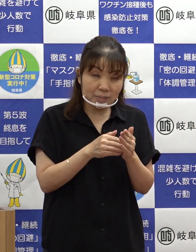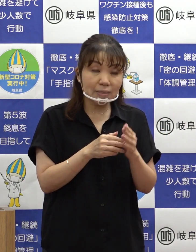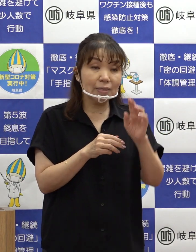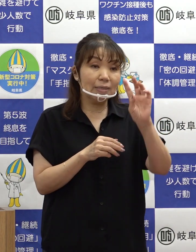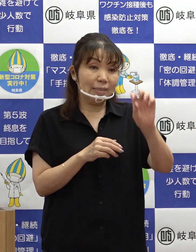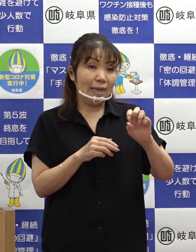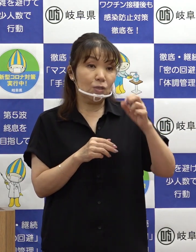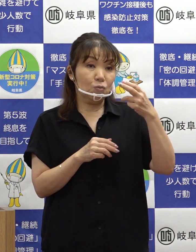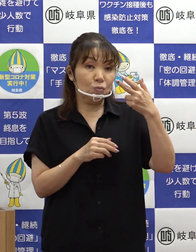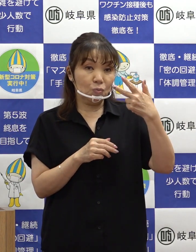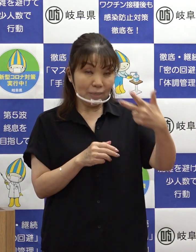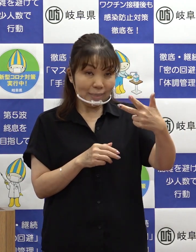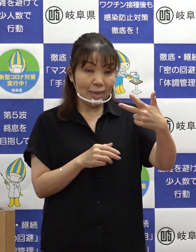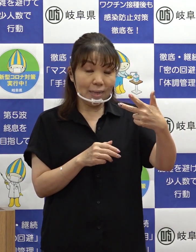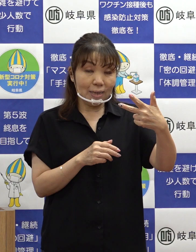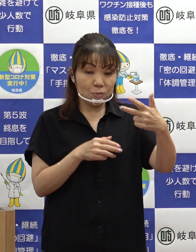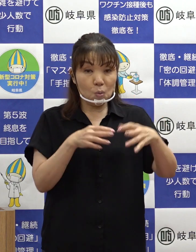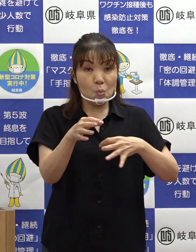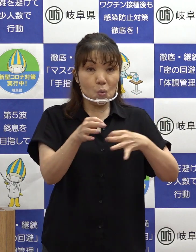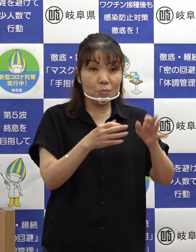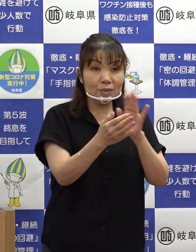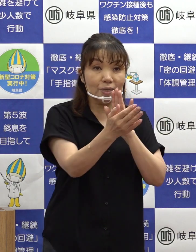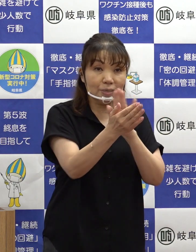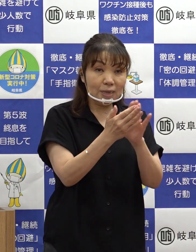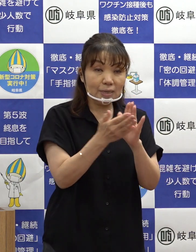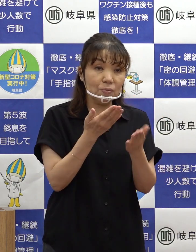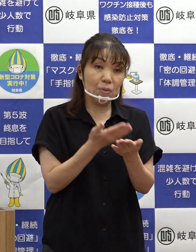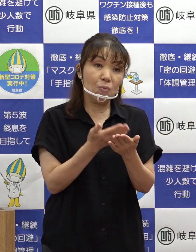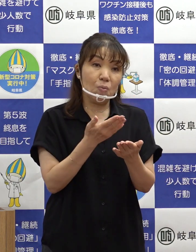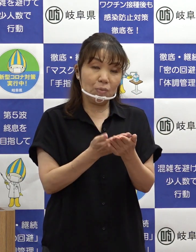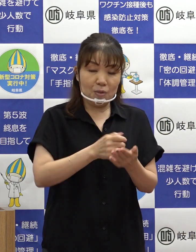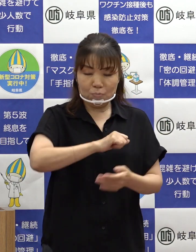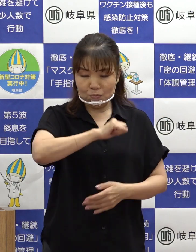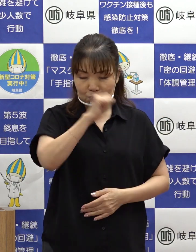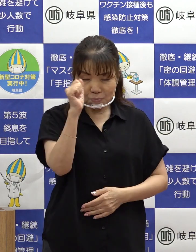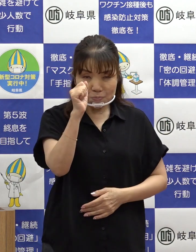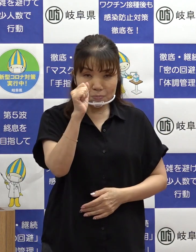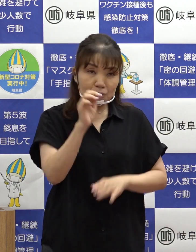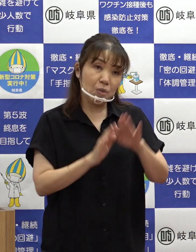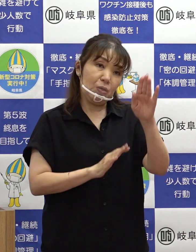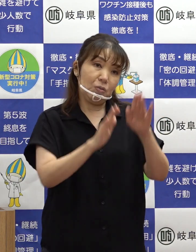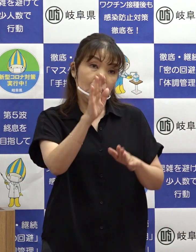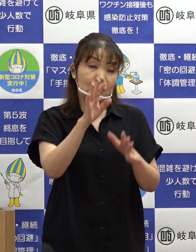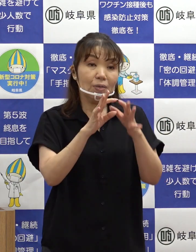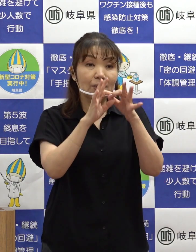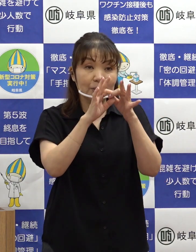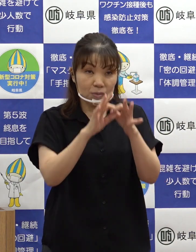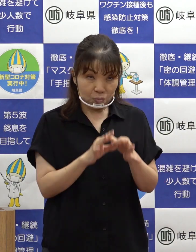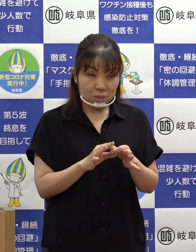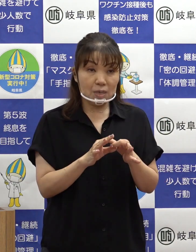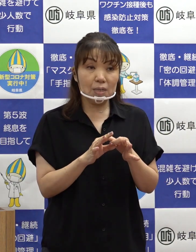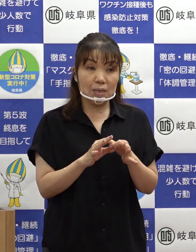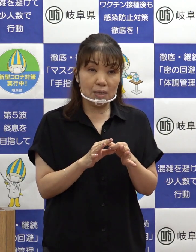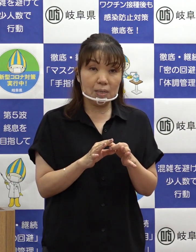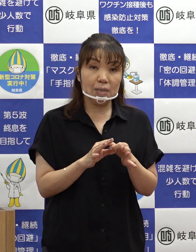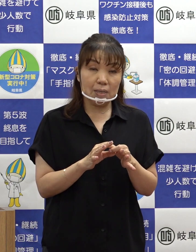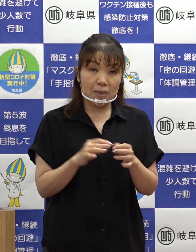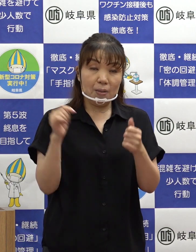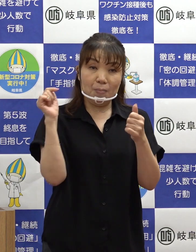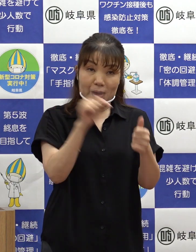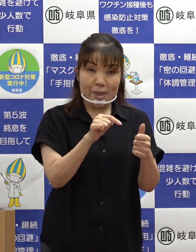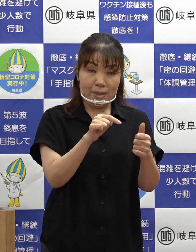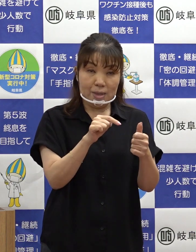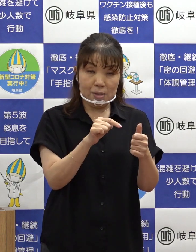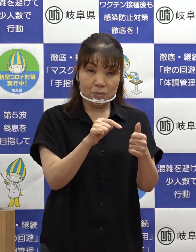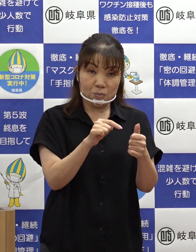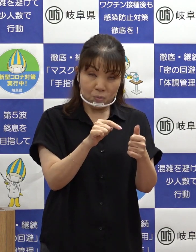37の施設については私どもの要請を聞き入れていただけないということで、命令を出していただ